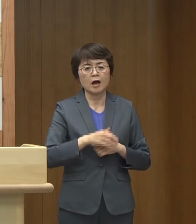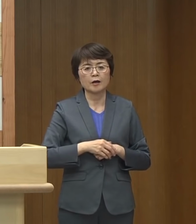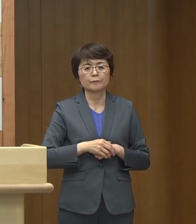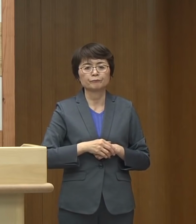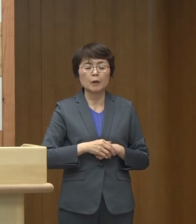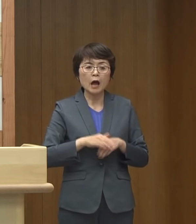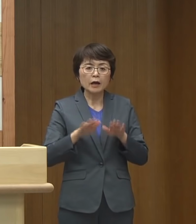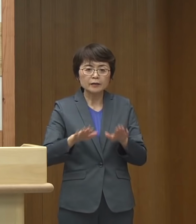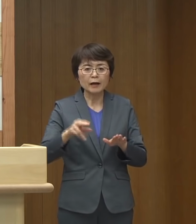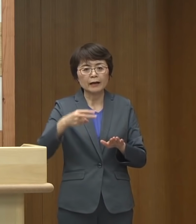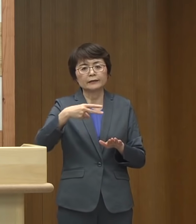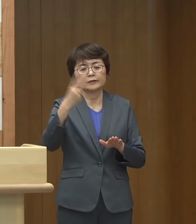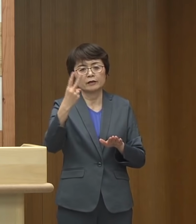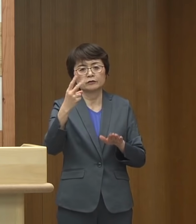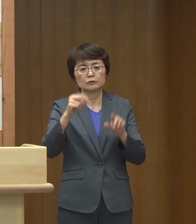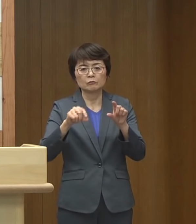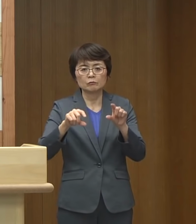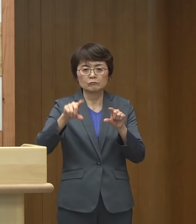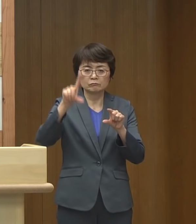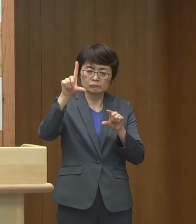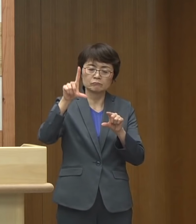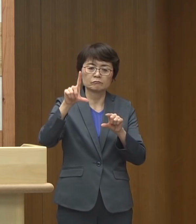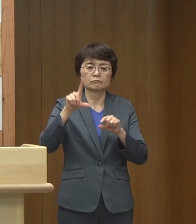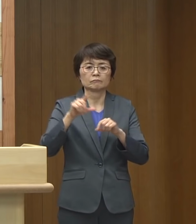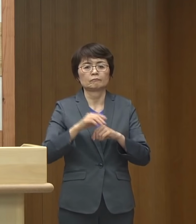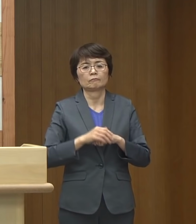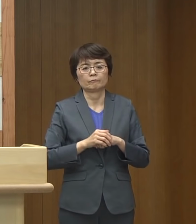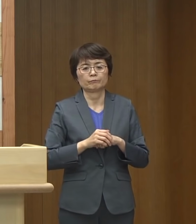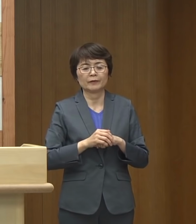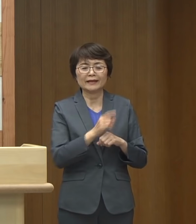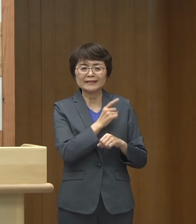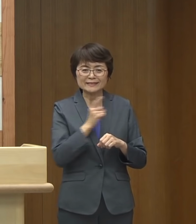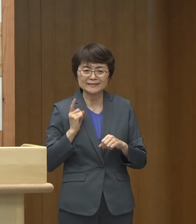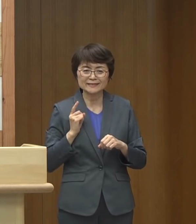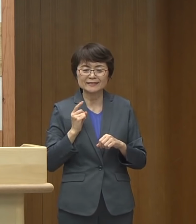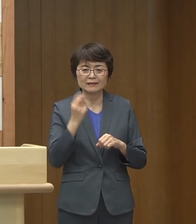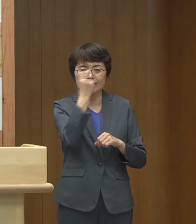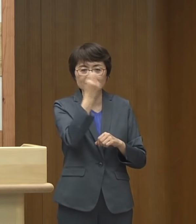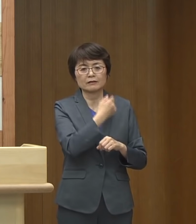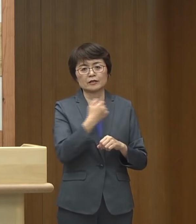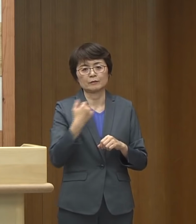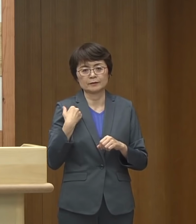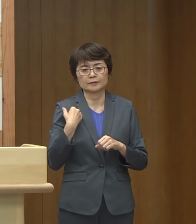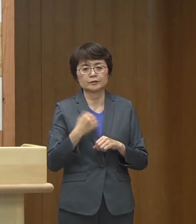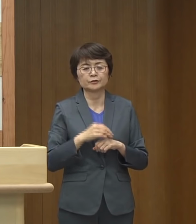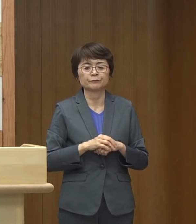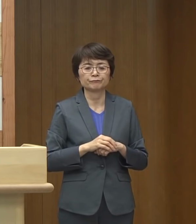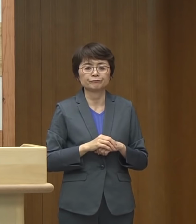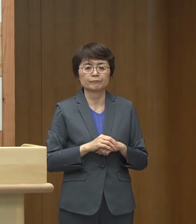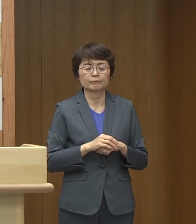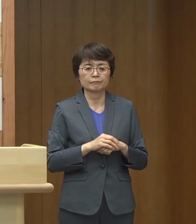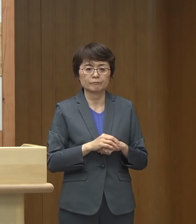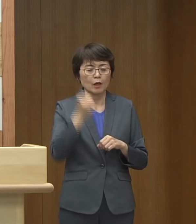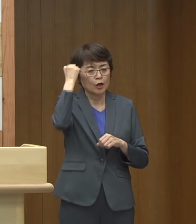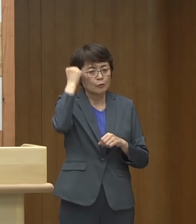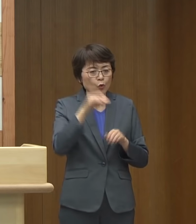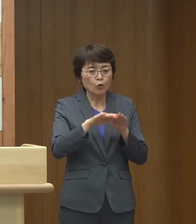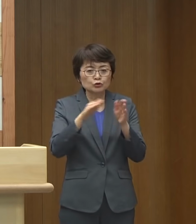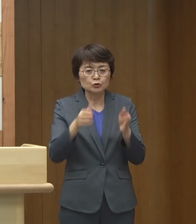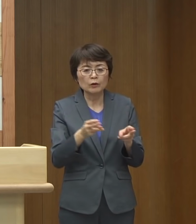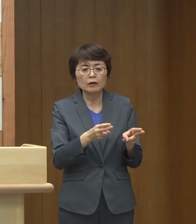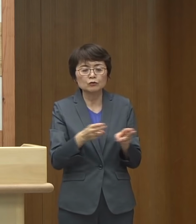それが現在では200人分が1日あたりの処理として可能になっています。病床の確保につきましても宣言